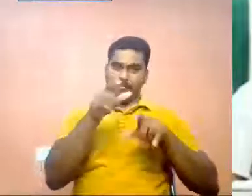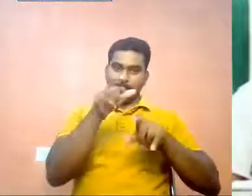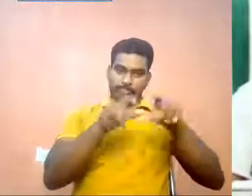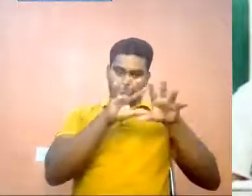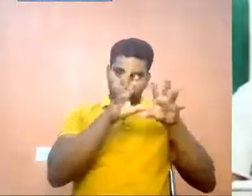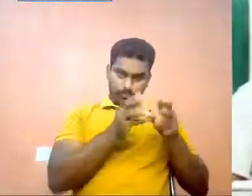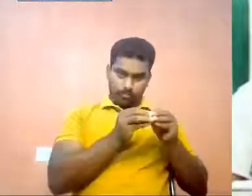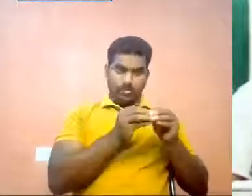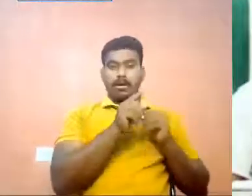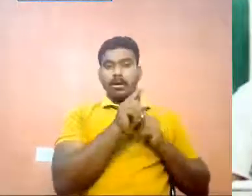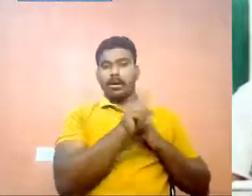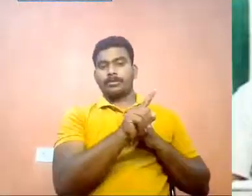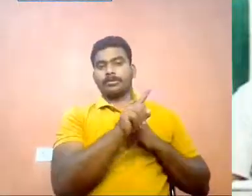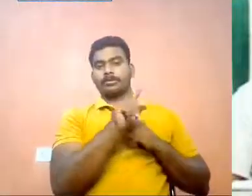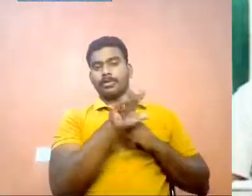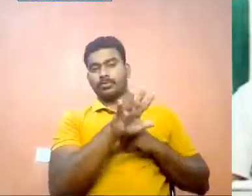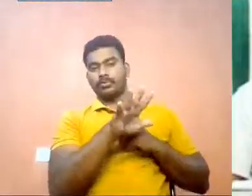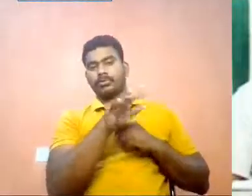ഇവിടെ ശ്രദ്ധിക്കേണ്ട ഒരു കാര്യം,